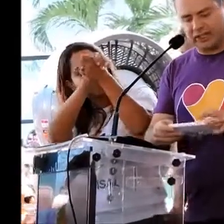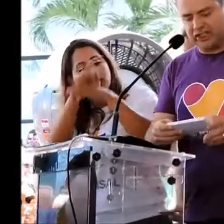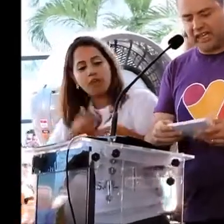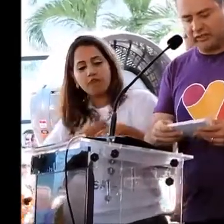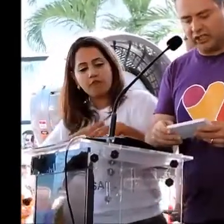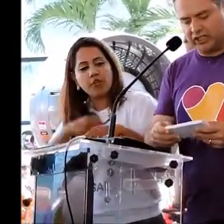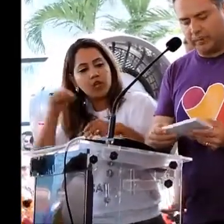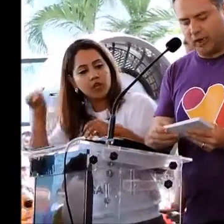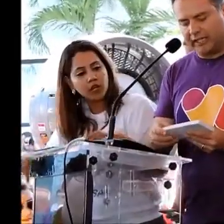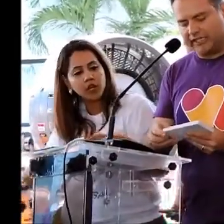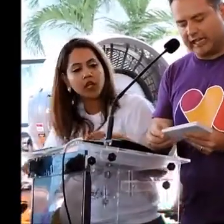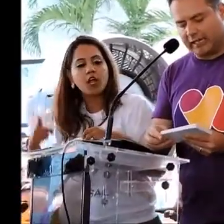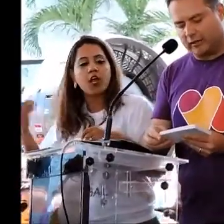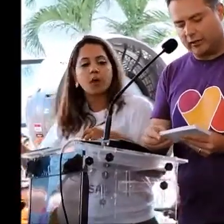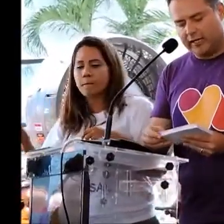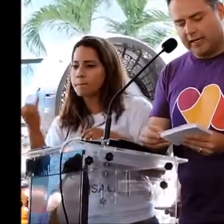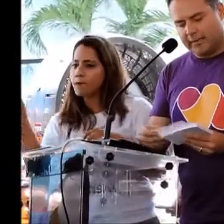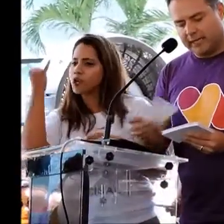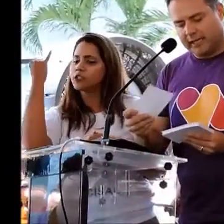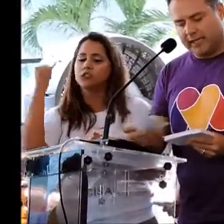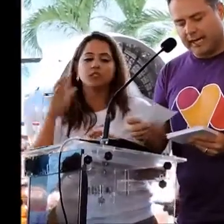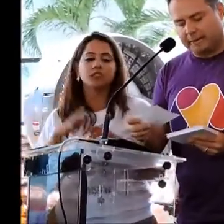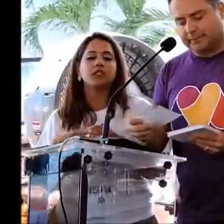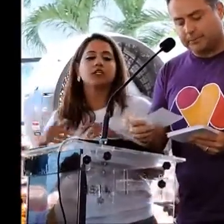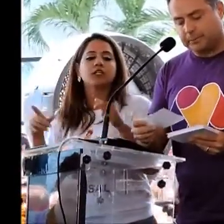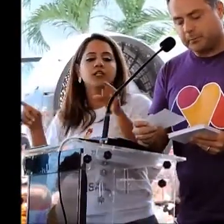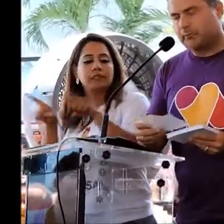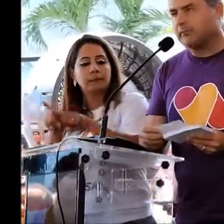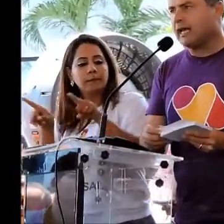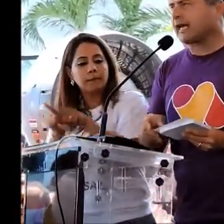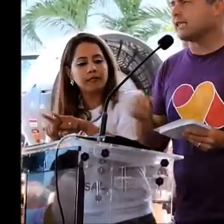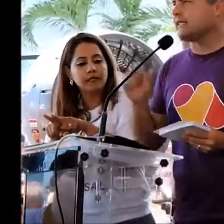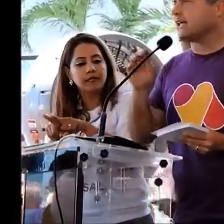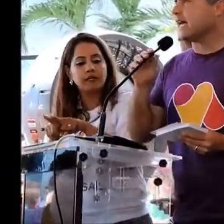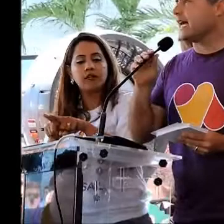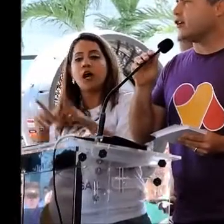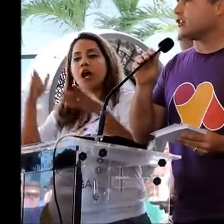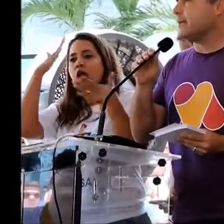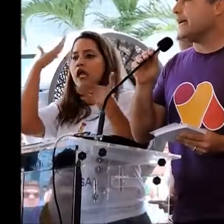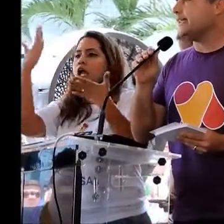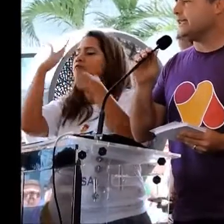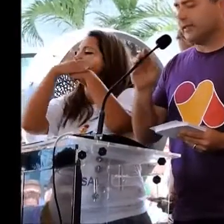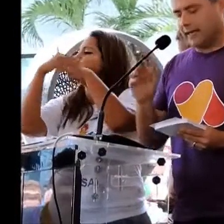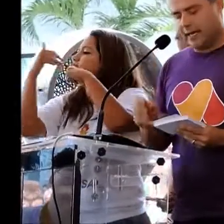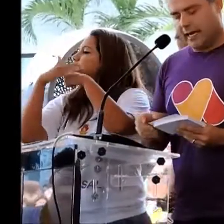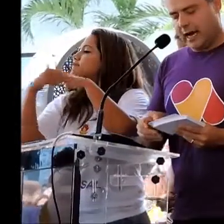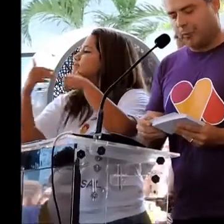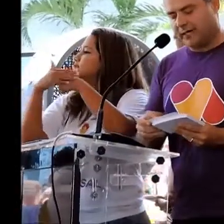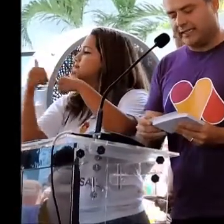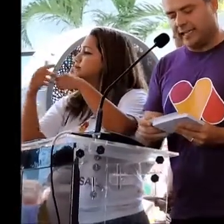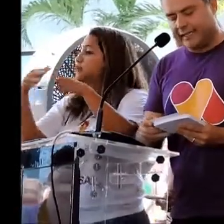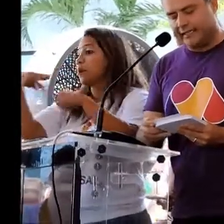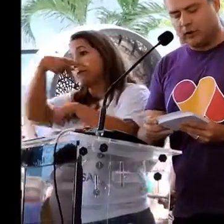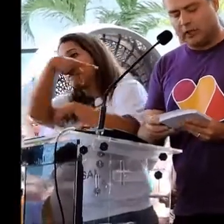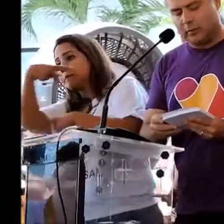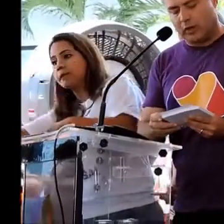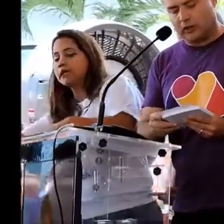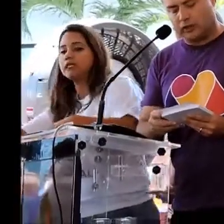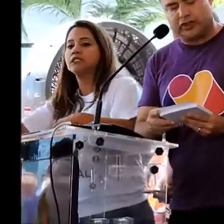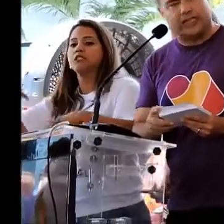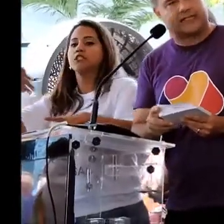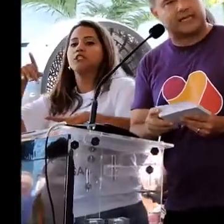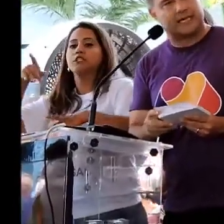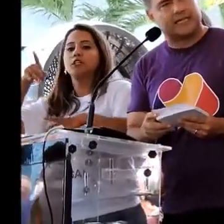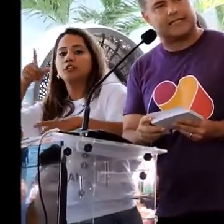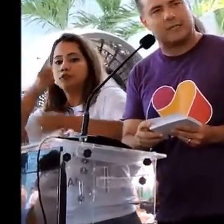está aqui prestigiando este importante ato. Queria agradecer carinhosamente ao presidente do